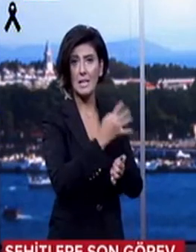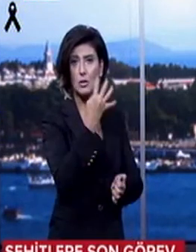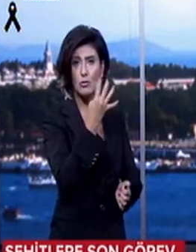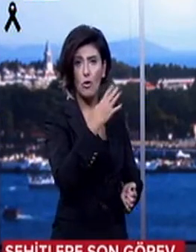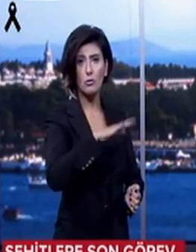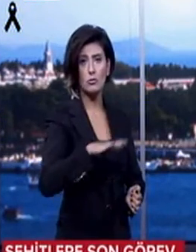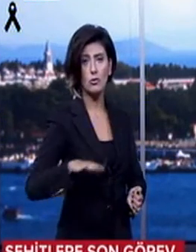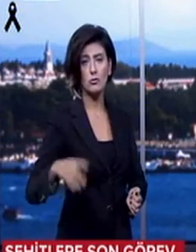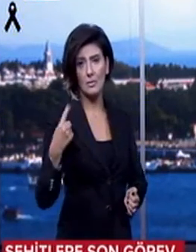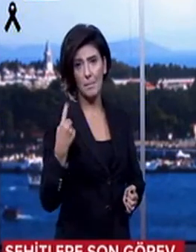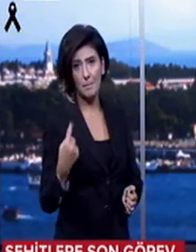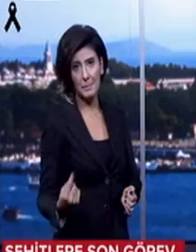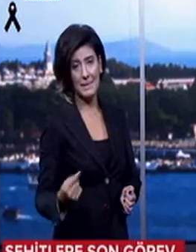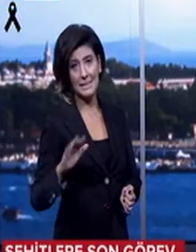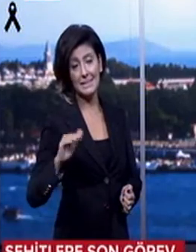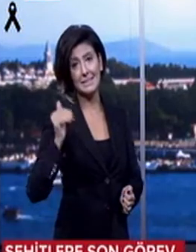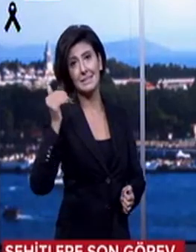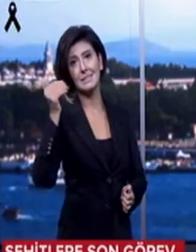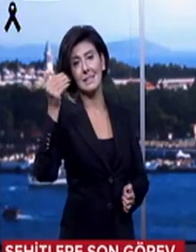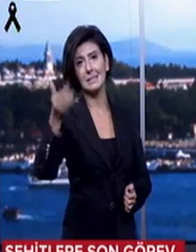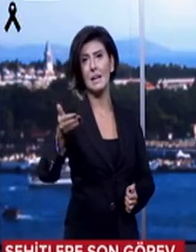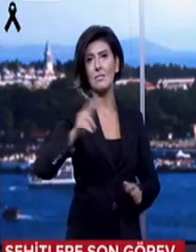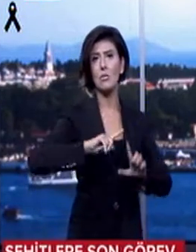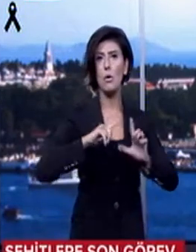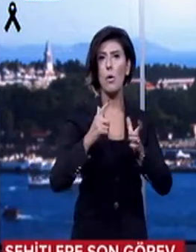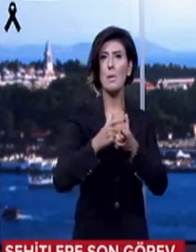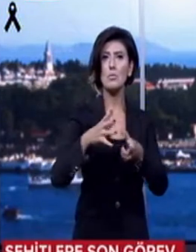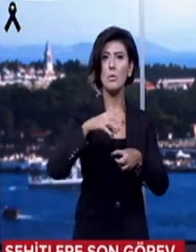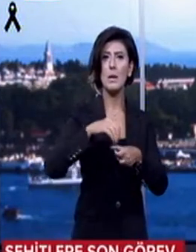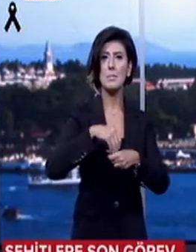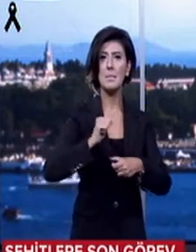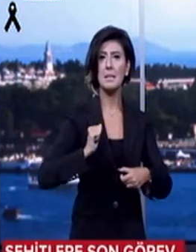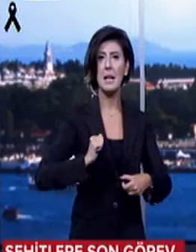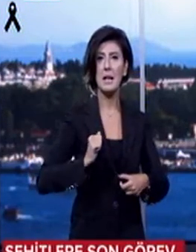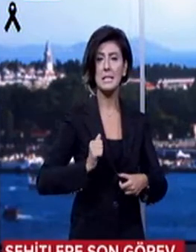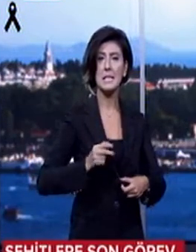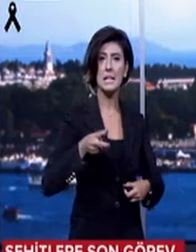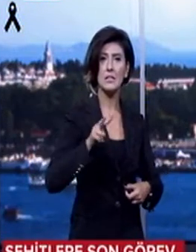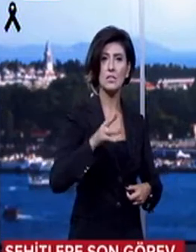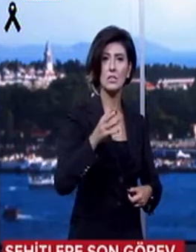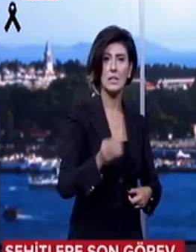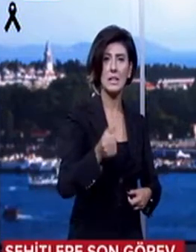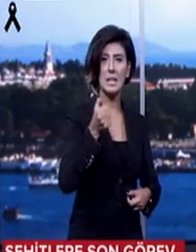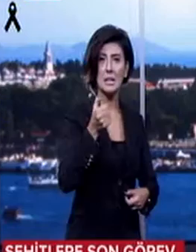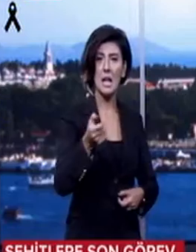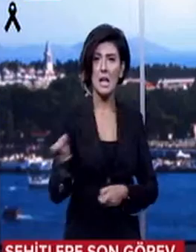ailenin 4 çocuğundan biriydi. Diğer taraftan operasyon kapsamında askerleri şehit eden